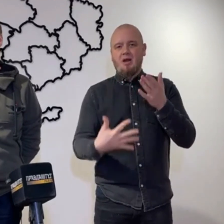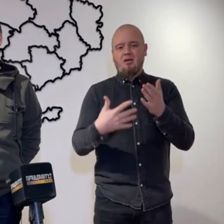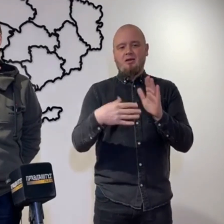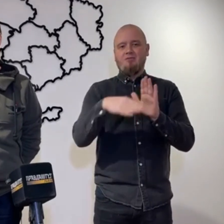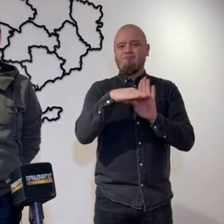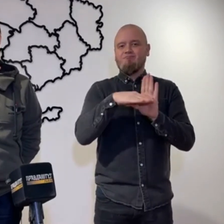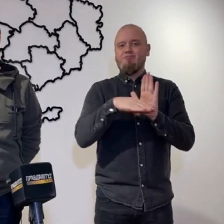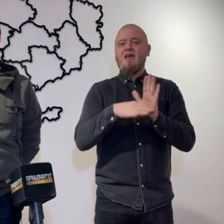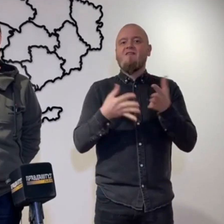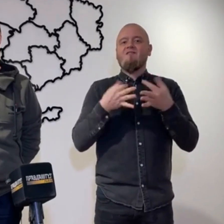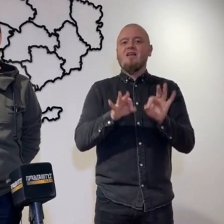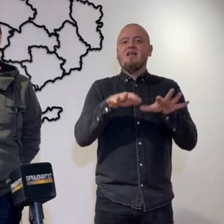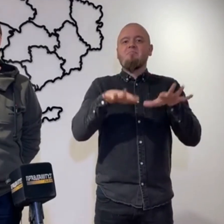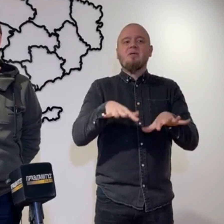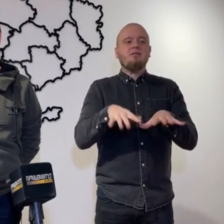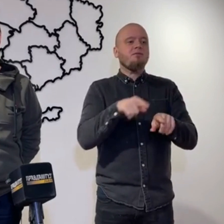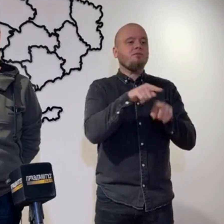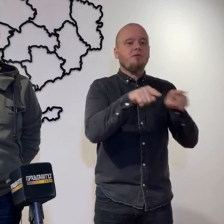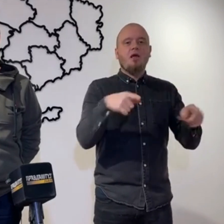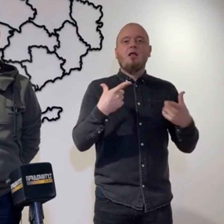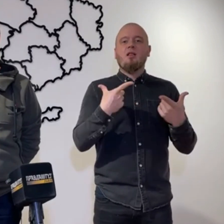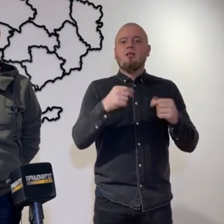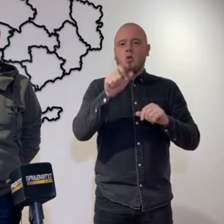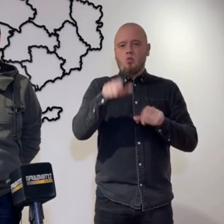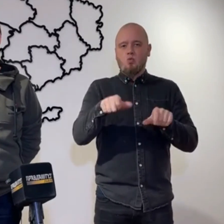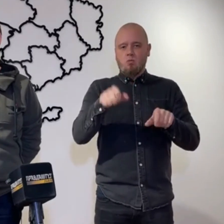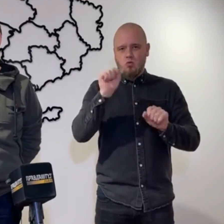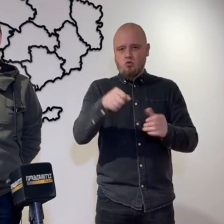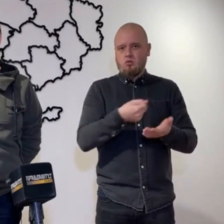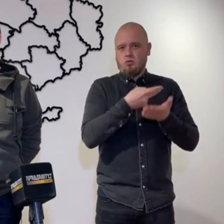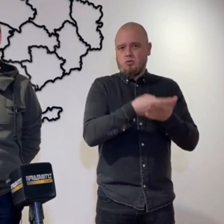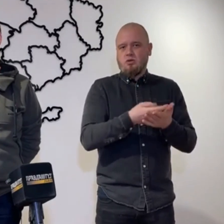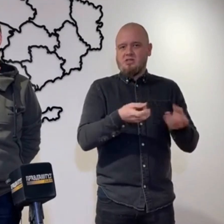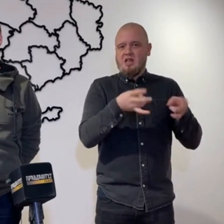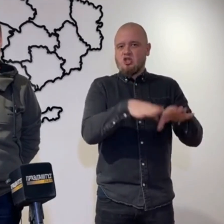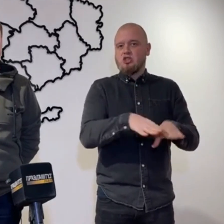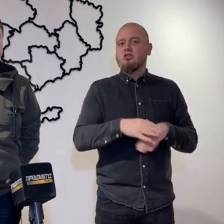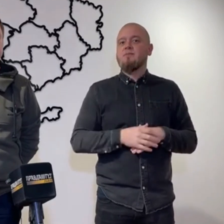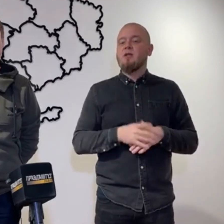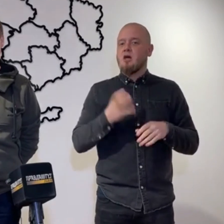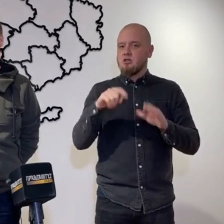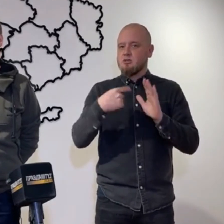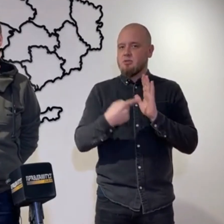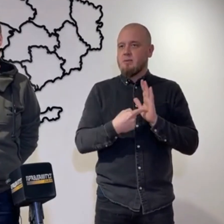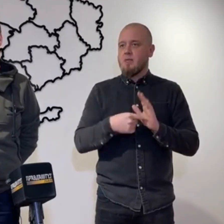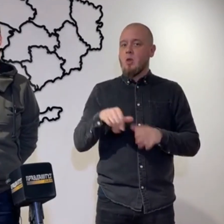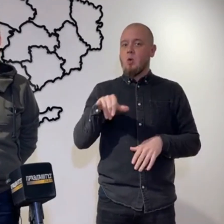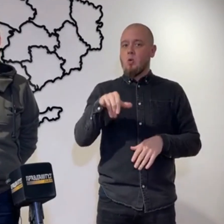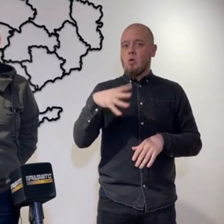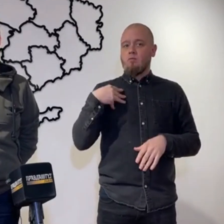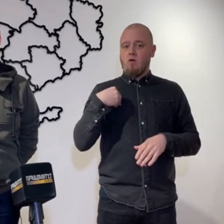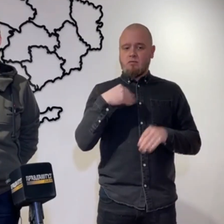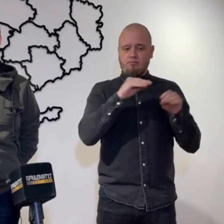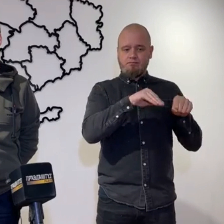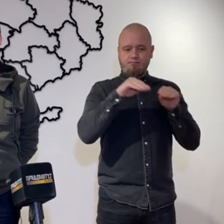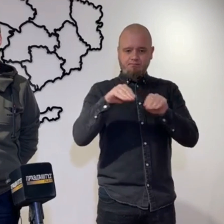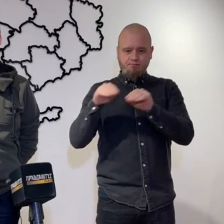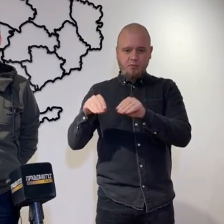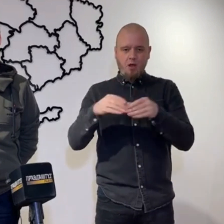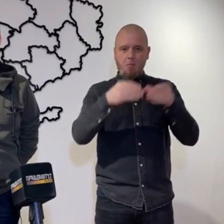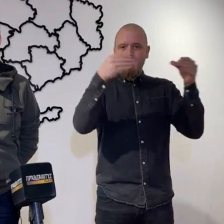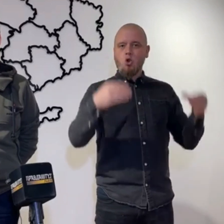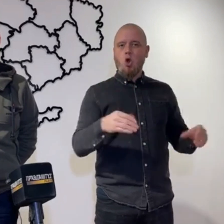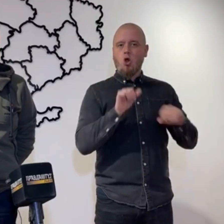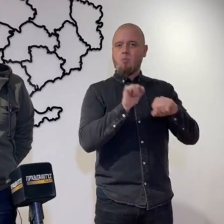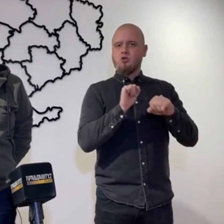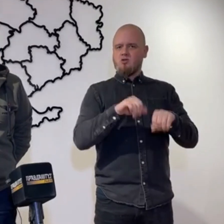перелік вільних місць, де вони можуть залишатися. Дякую. Ще запитання? У Львові облаштовані блокпости,